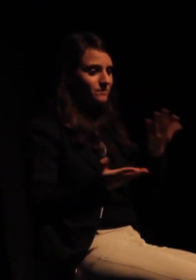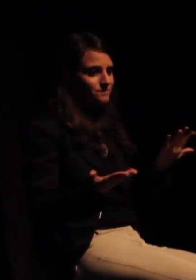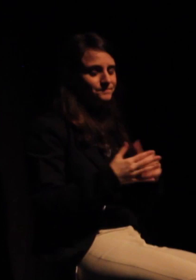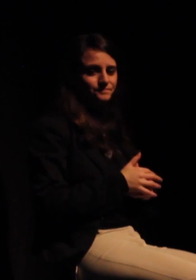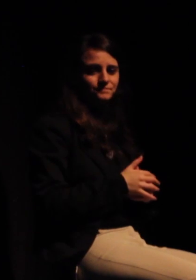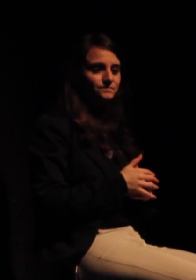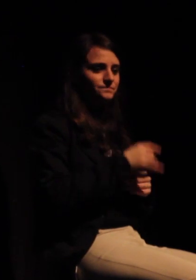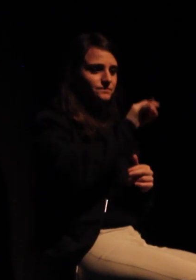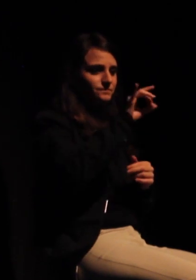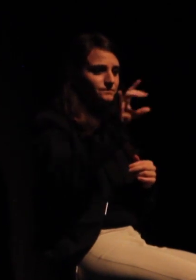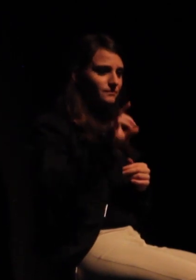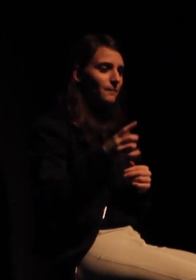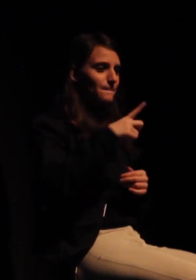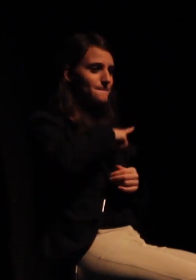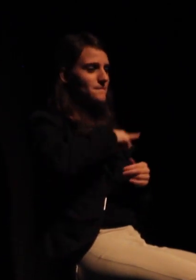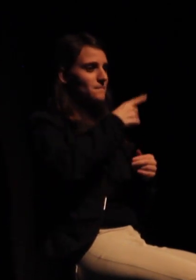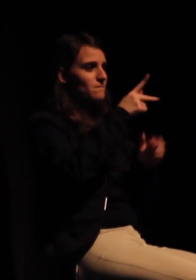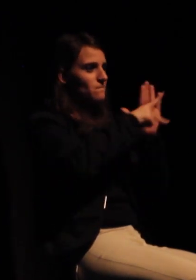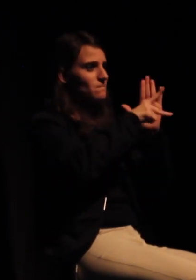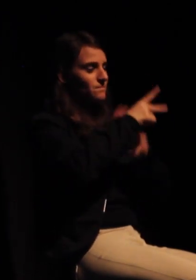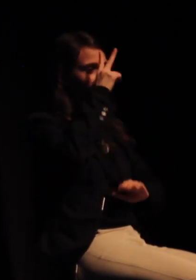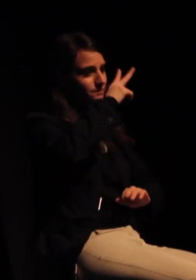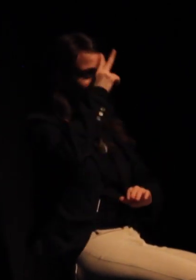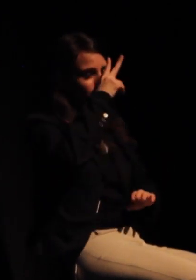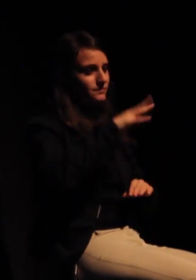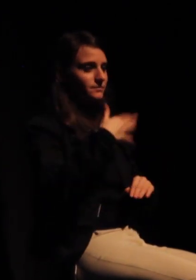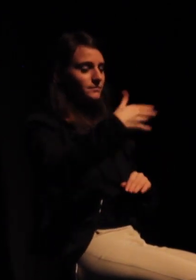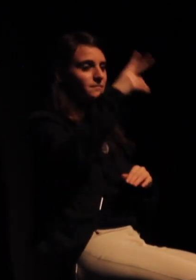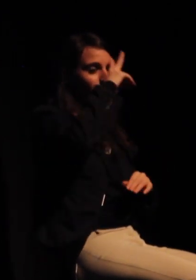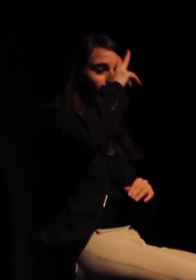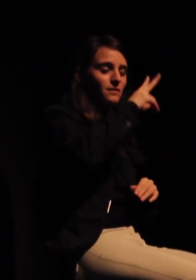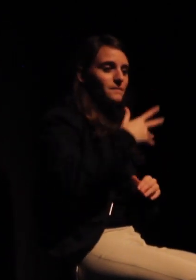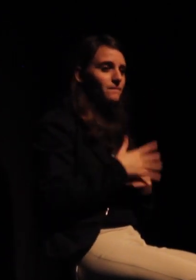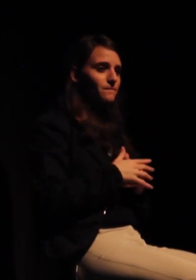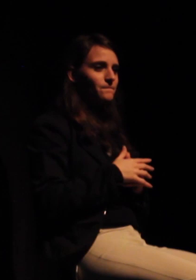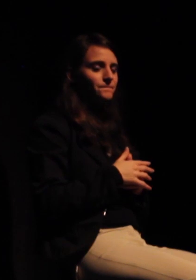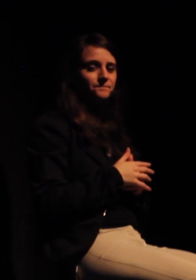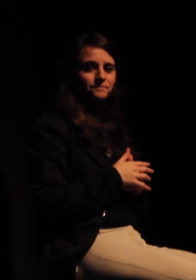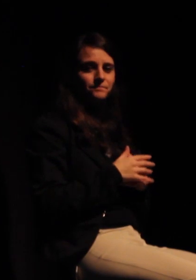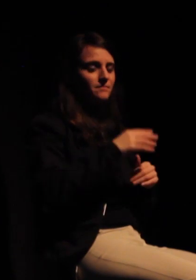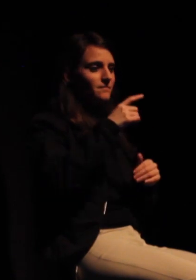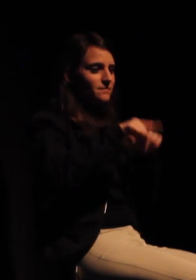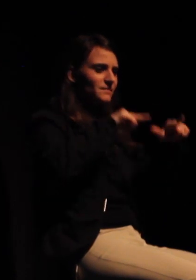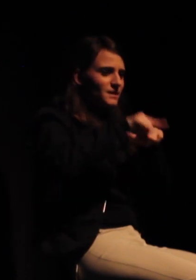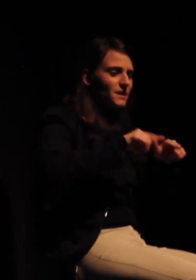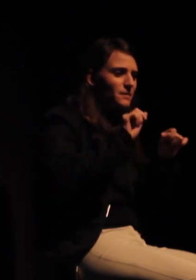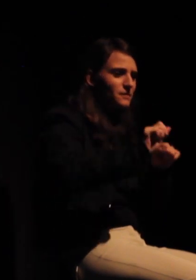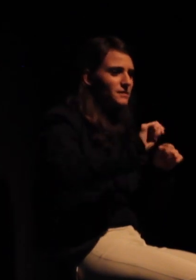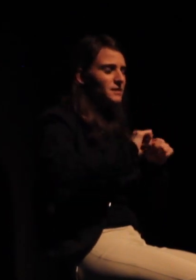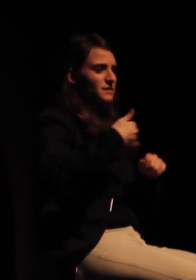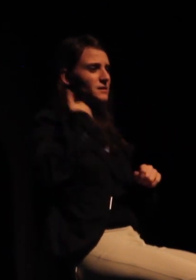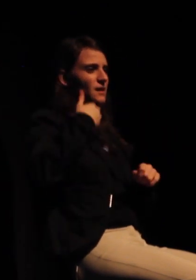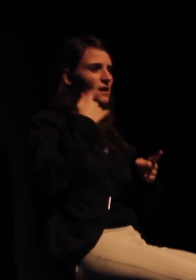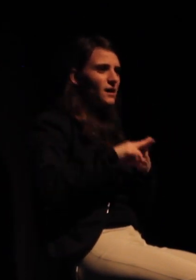Cada um dos secundários tem uma biografia. Quando eu digo biografia, no que trabalha, na